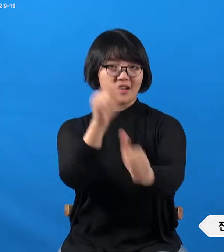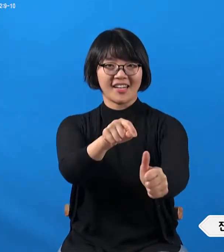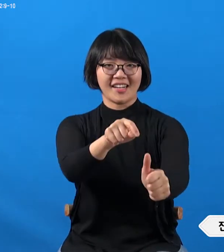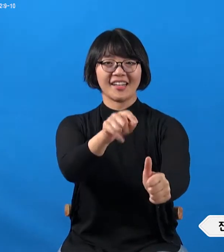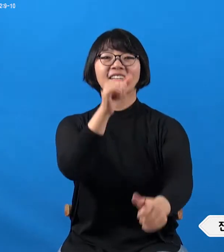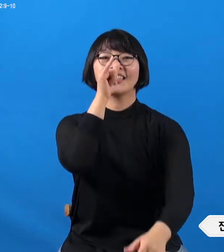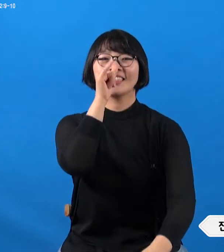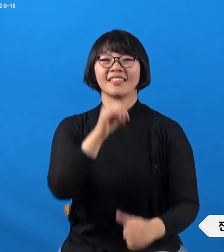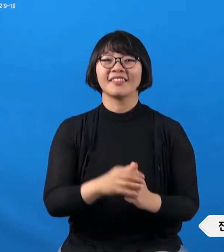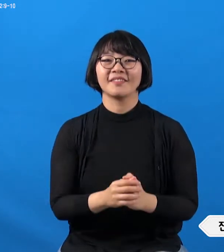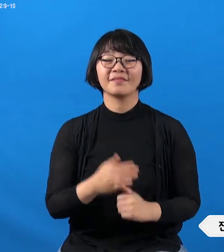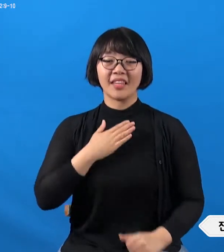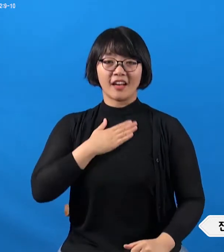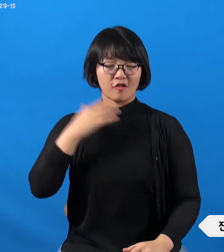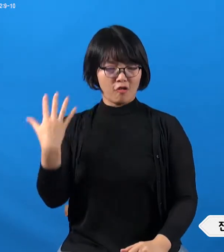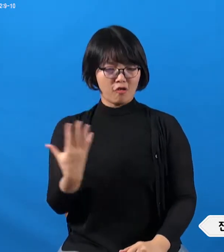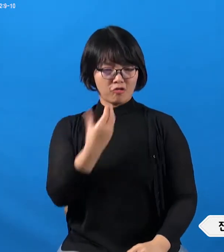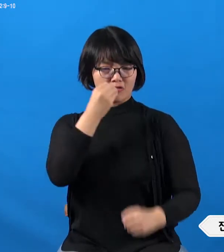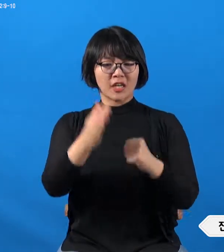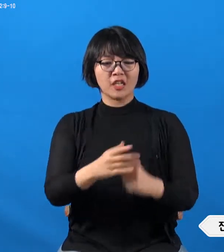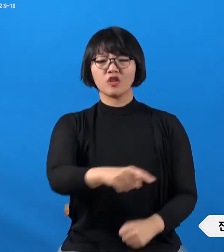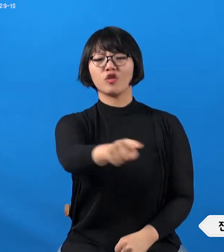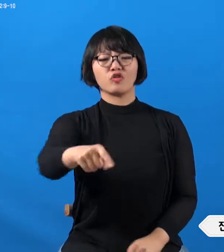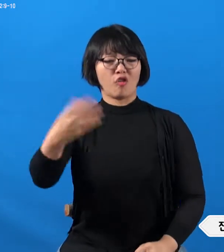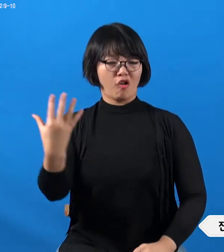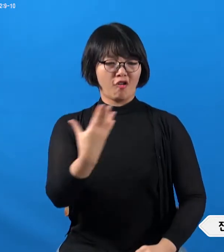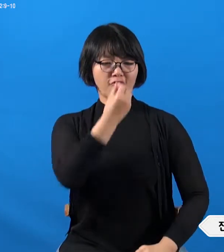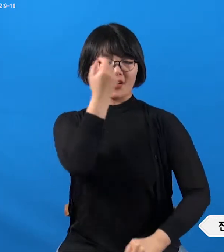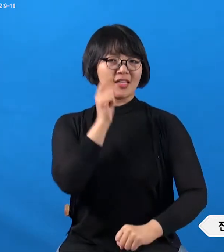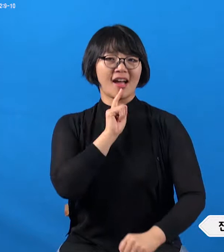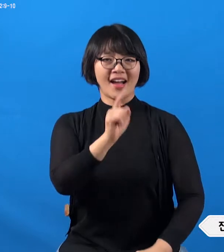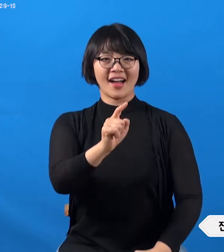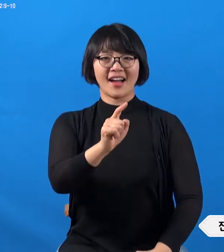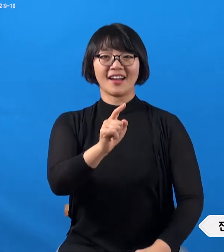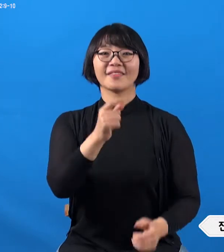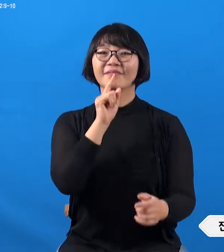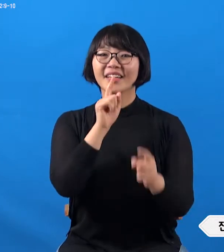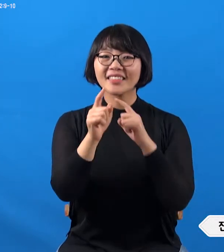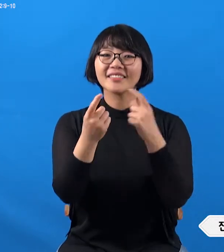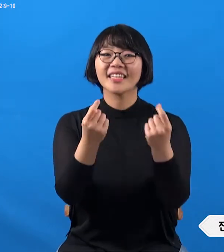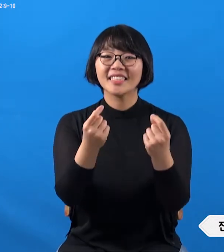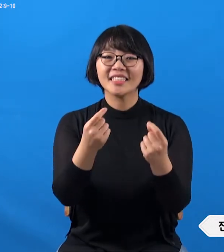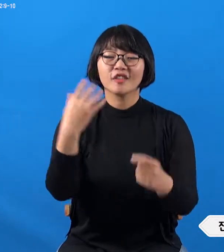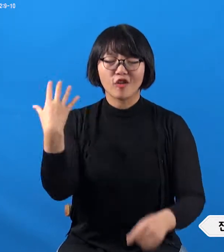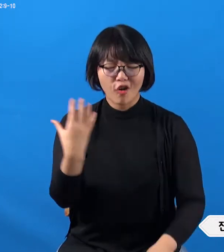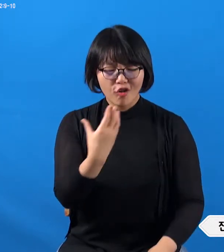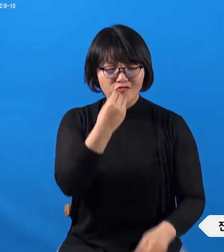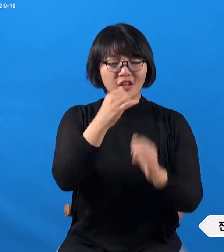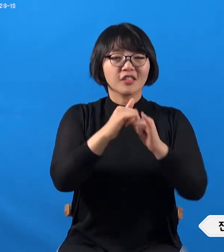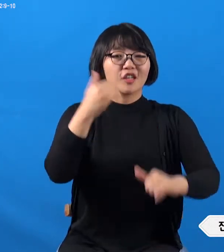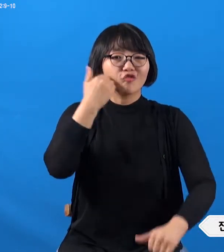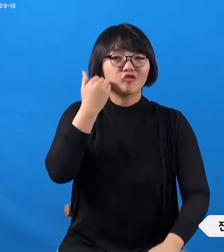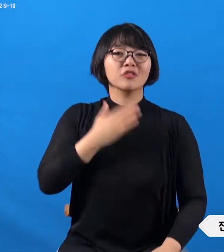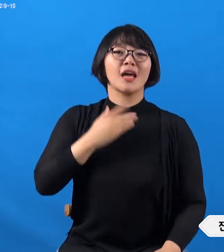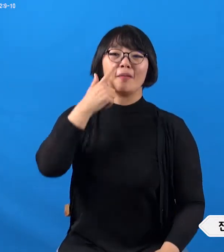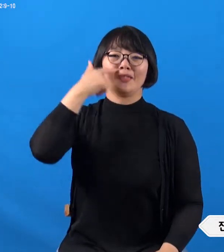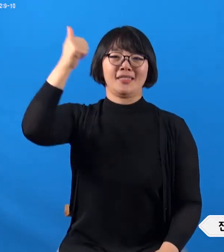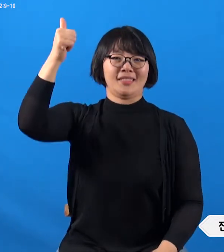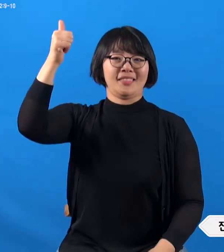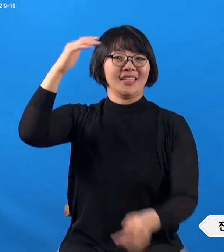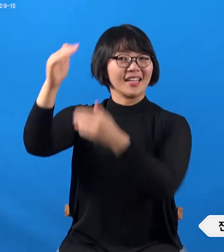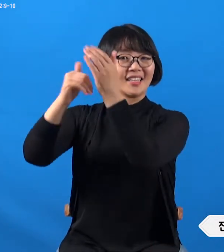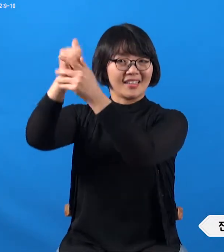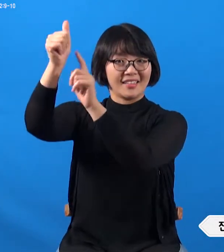되라. 내가 거룩하니 너희도 거룩하다라고 말씀하시며 거룩하신 그분이 아버지가 되십니다.